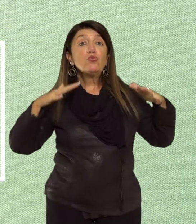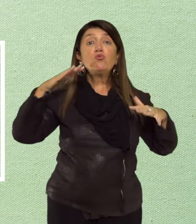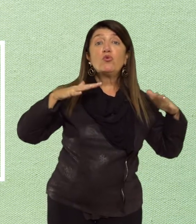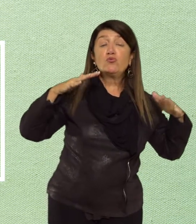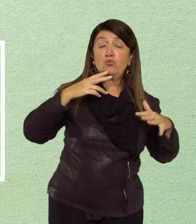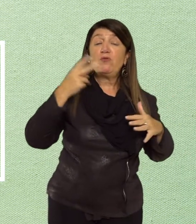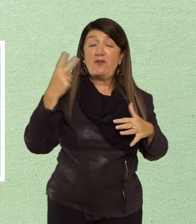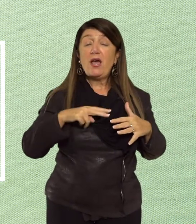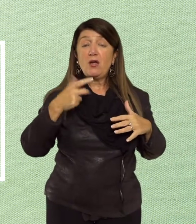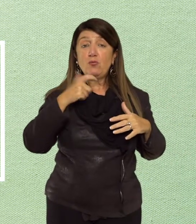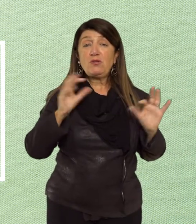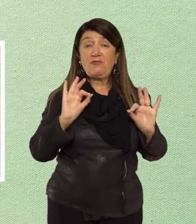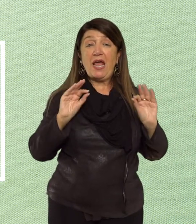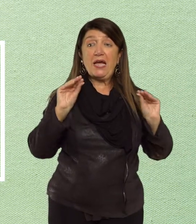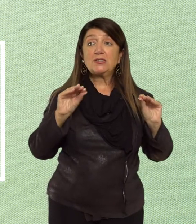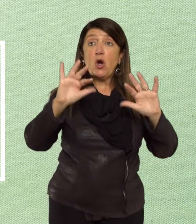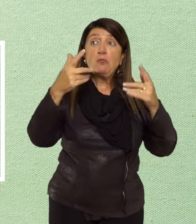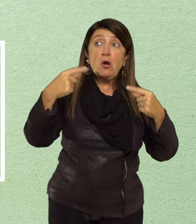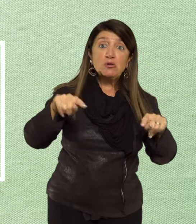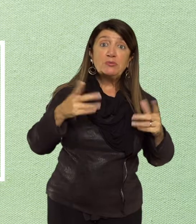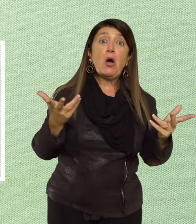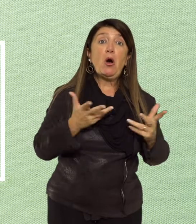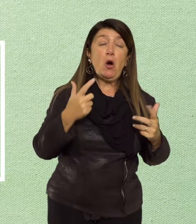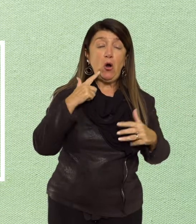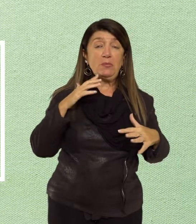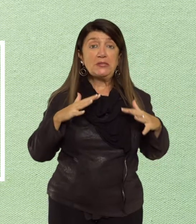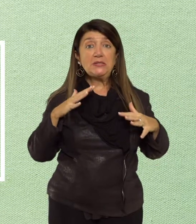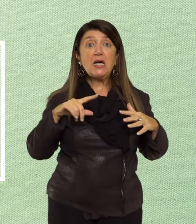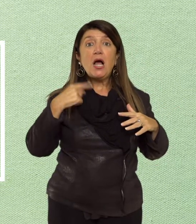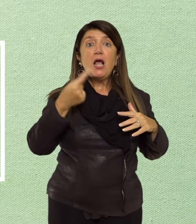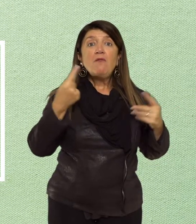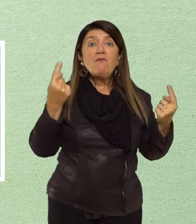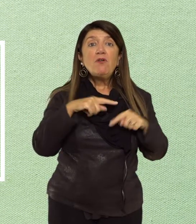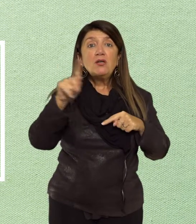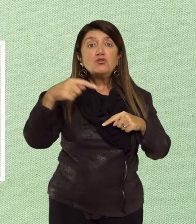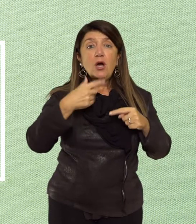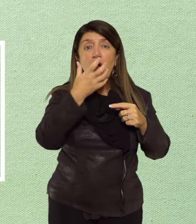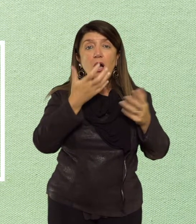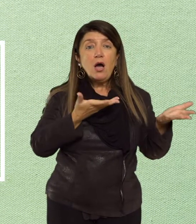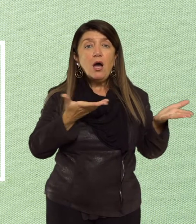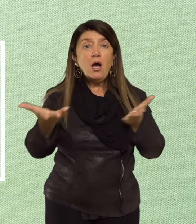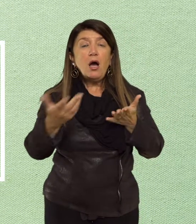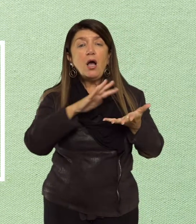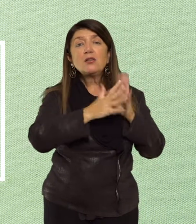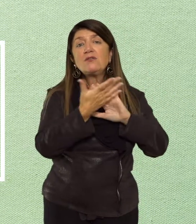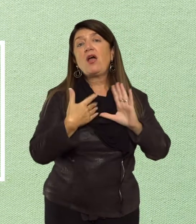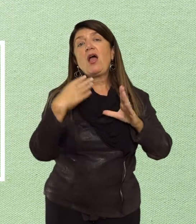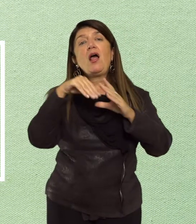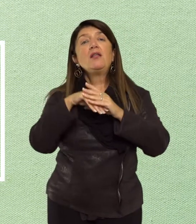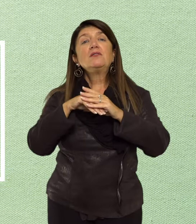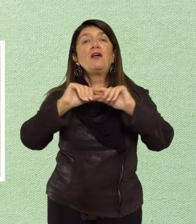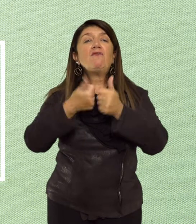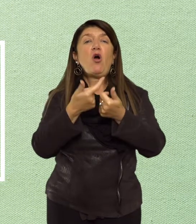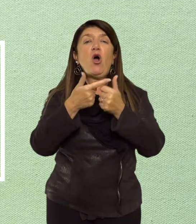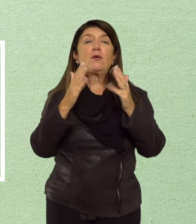funzionava, eccetera. E in realtà fin da subito mi sono sentita veramente a casa. Quindi mi hanno aiutata tanto e mi